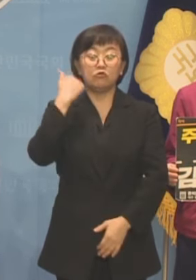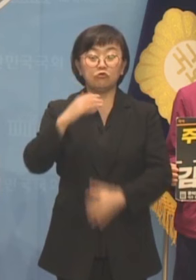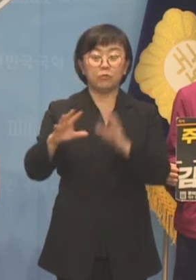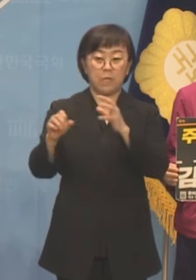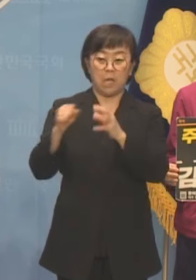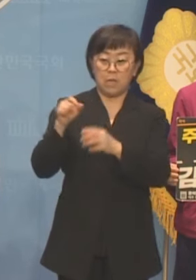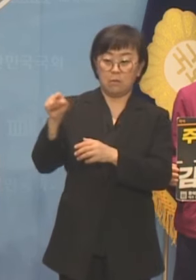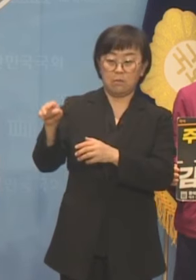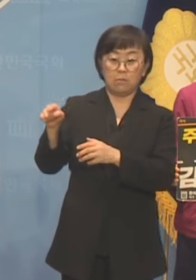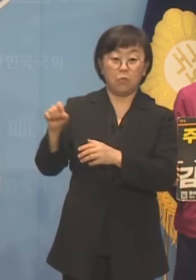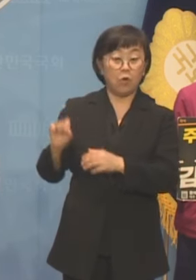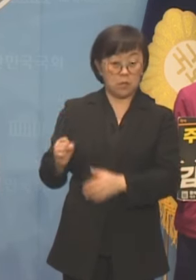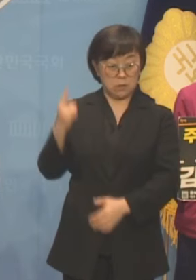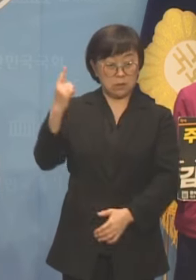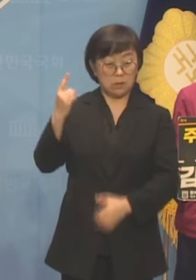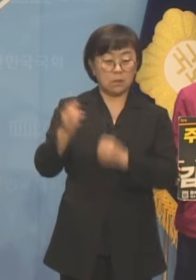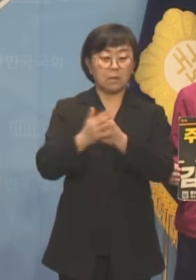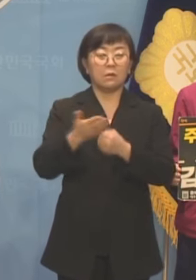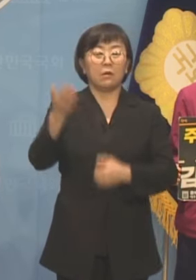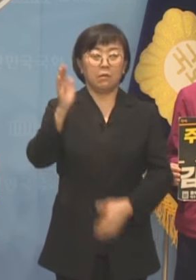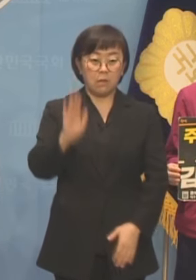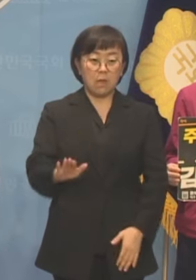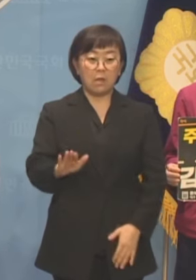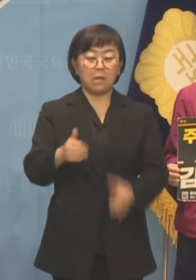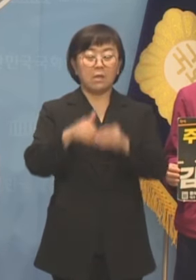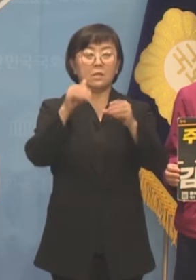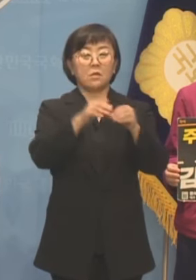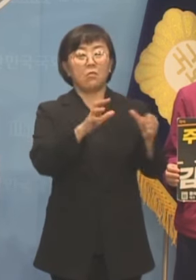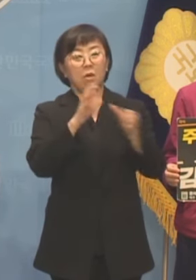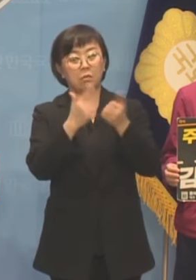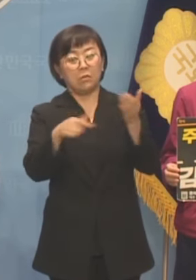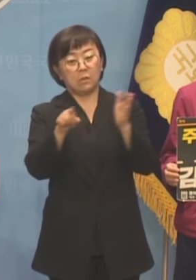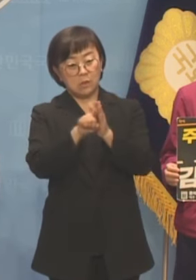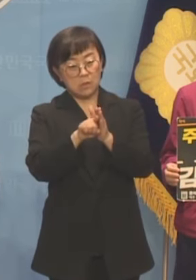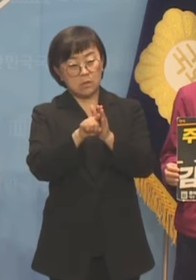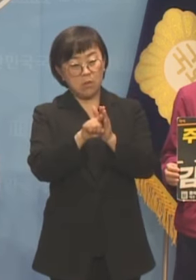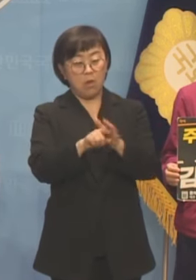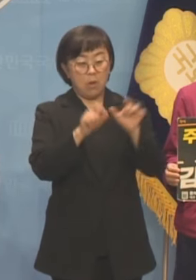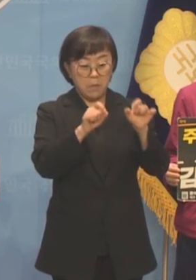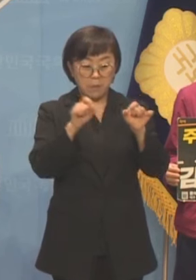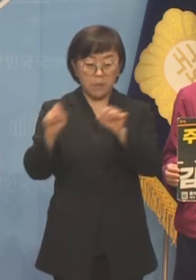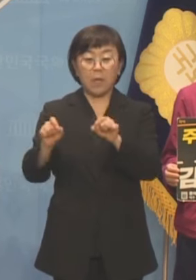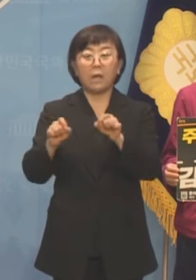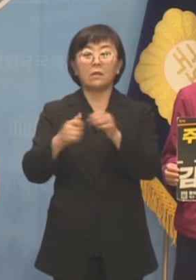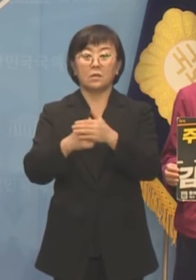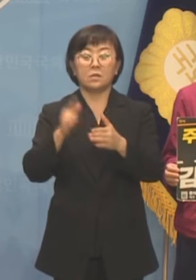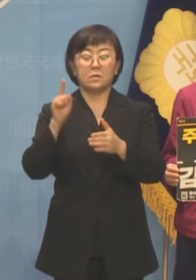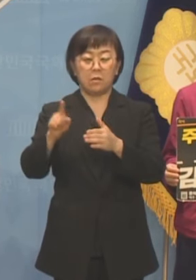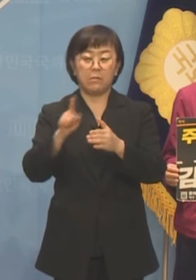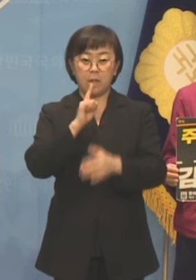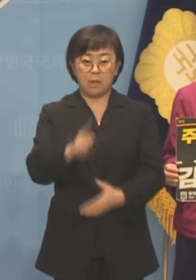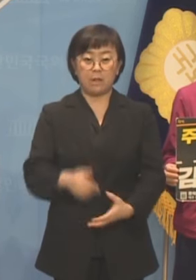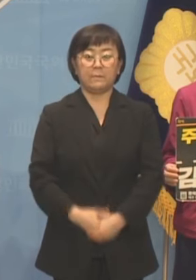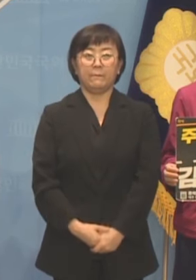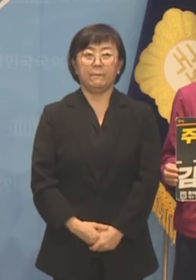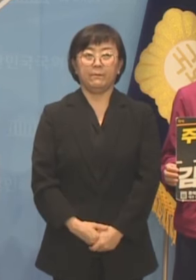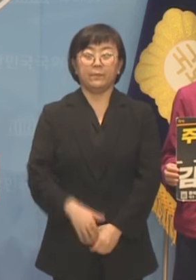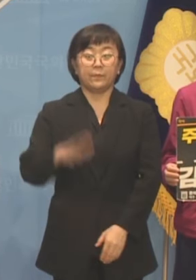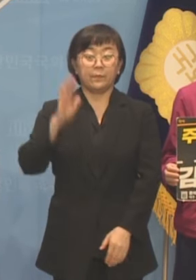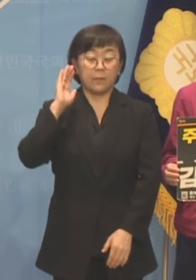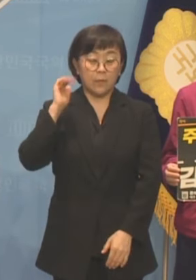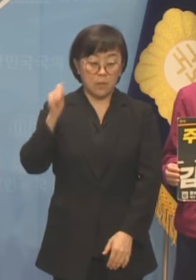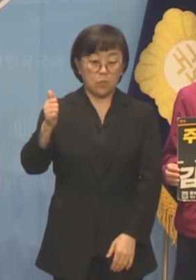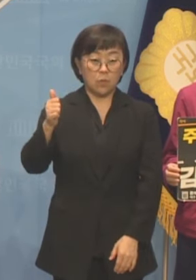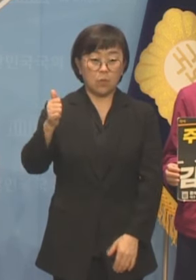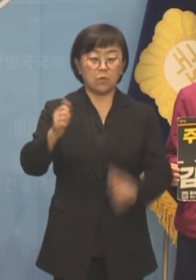힘에도 불구하고 마치 총인 것처럼 호도하고 있습니다 그동안